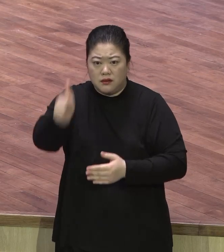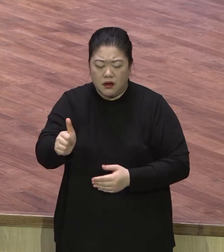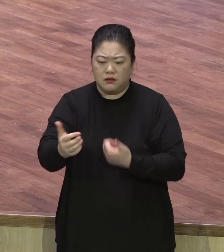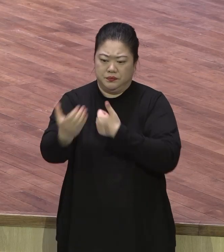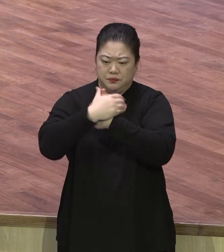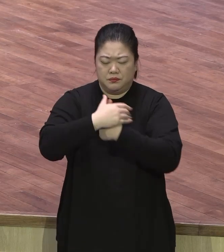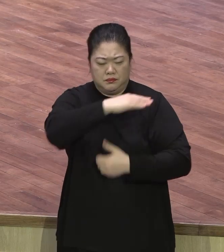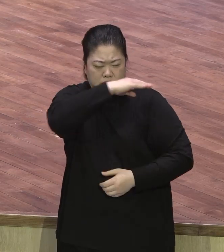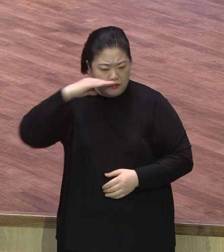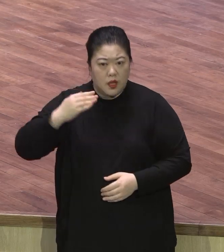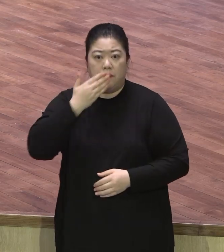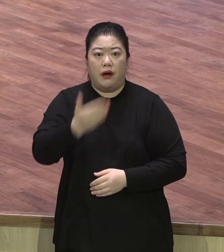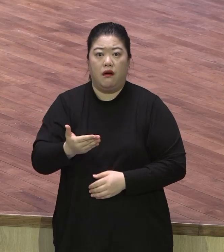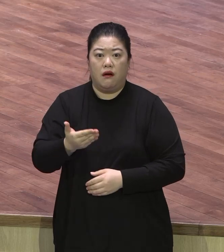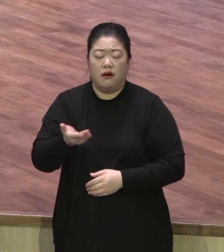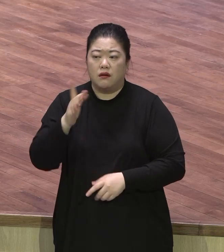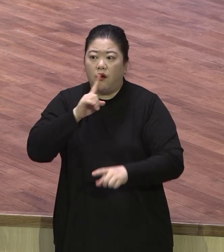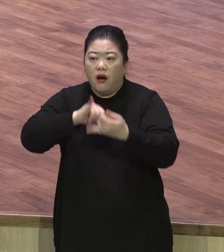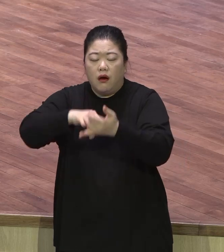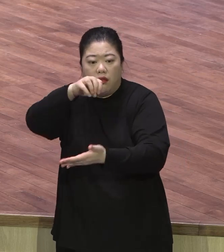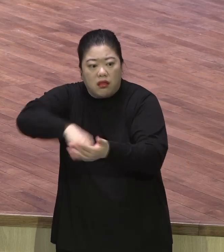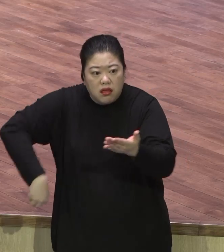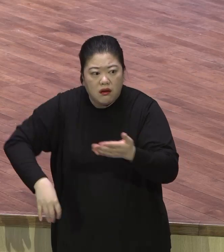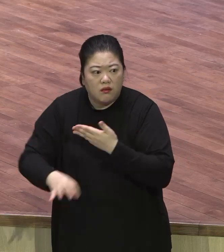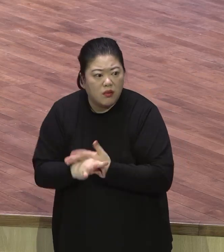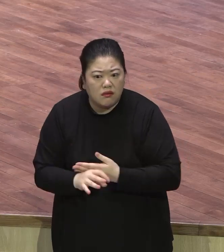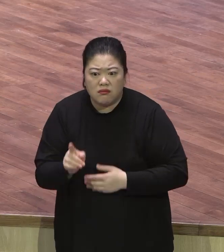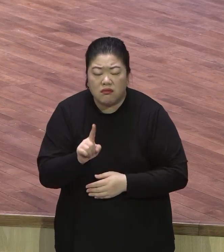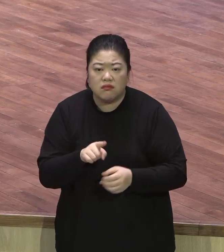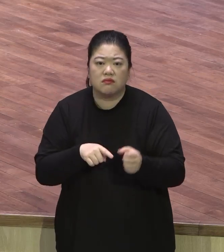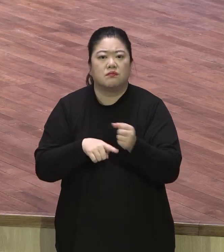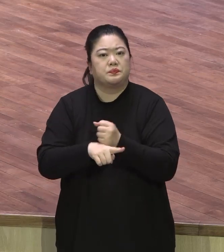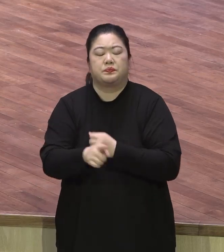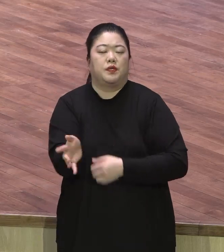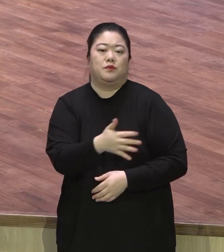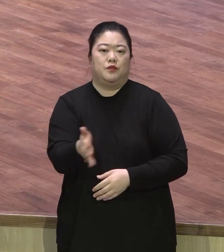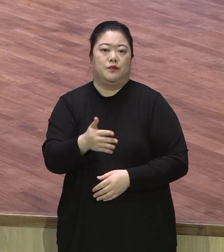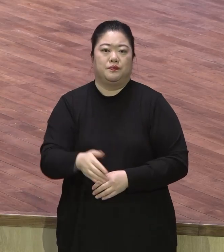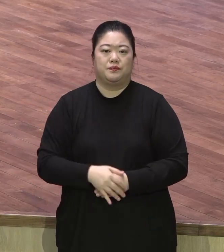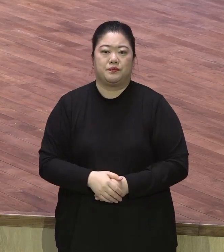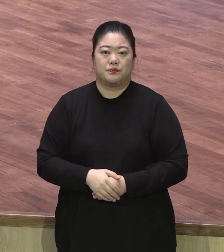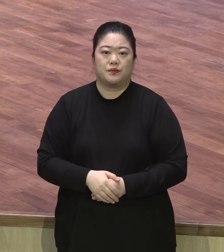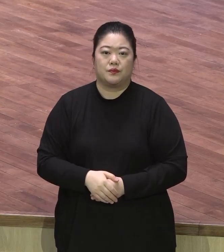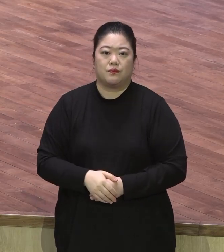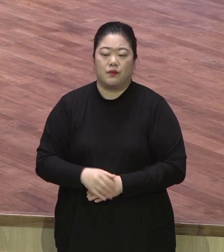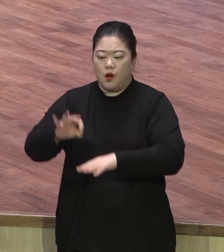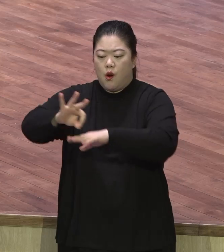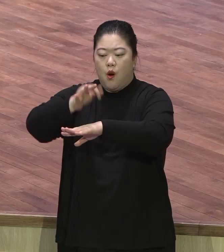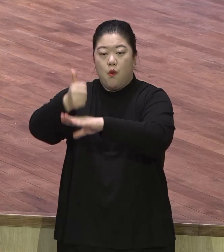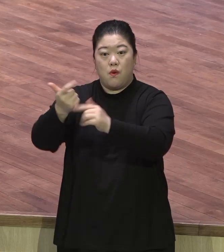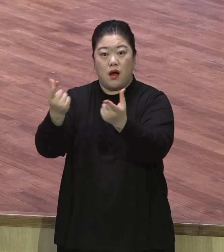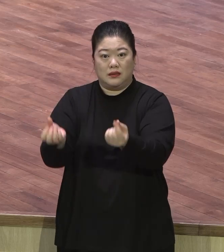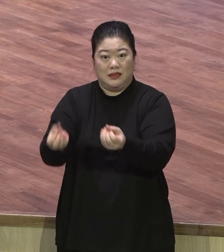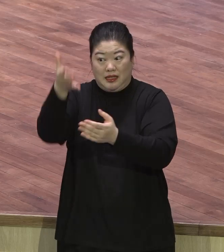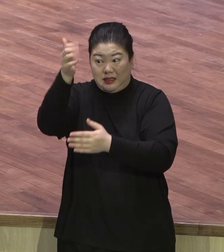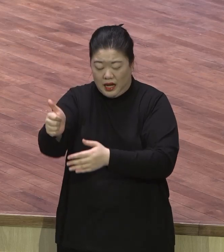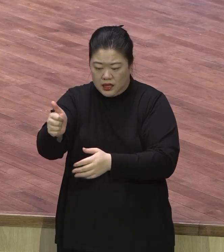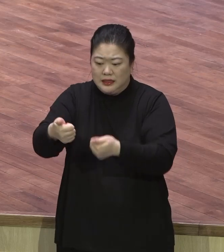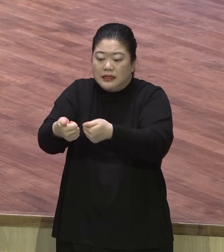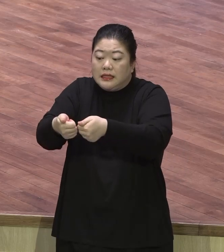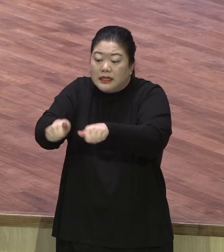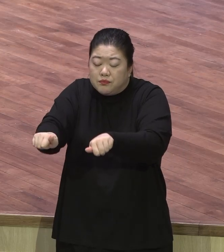삶을 못 살아가지고 누구를 만나든지 어디로 가든지 제사장 왕같은 제사장의 신분과 권세를